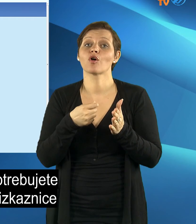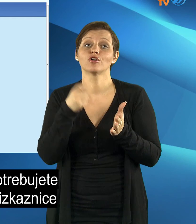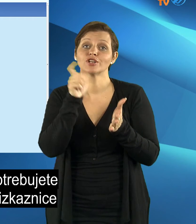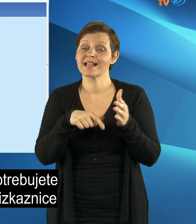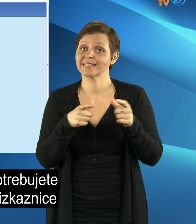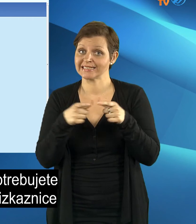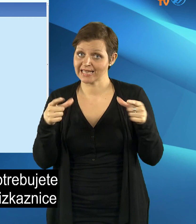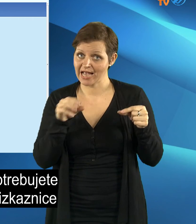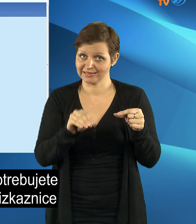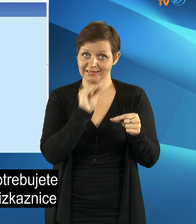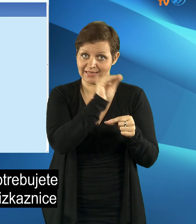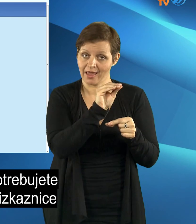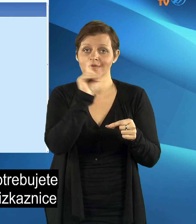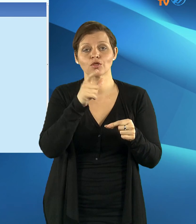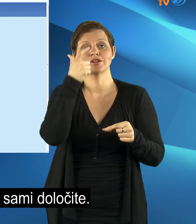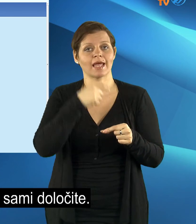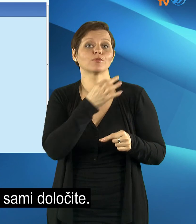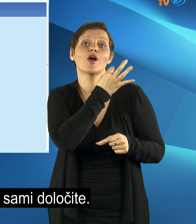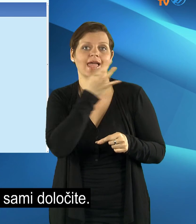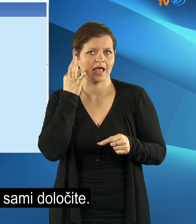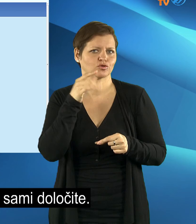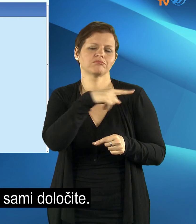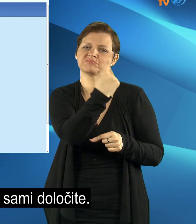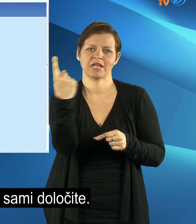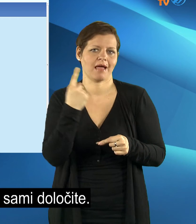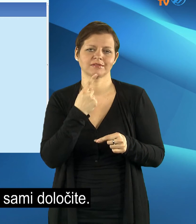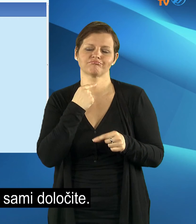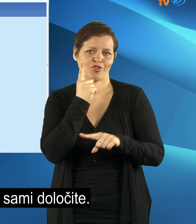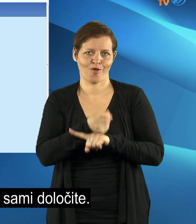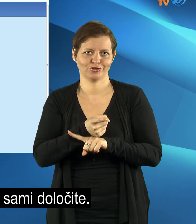številko članske izkaznice in osebno geslo, ki ga sami določite.